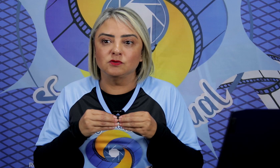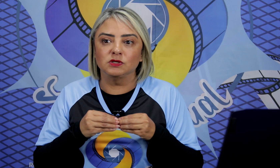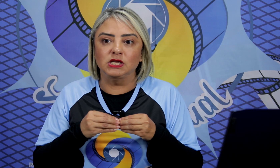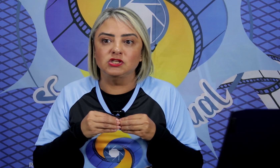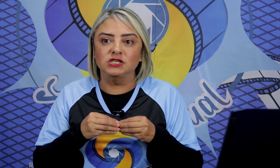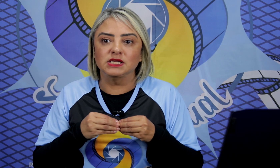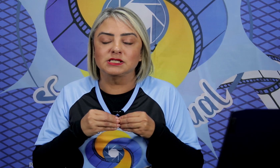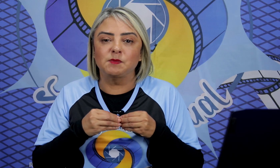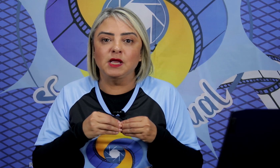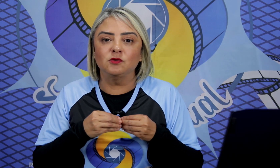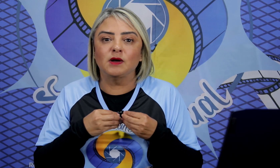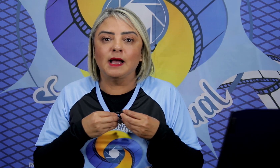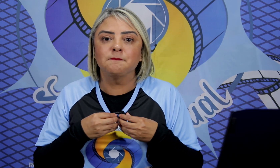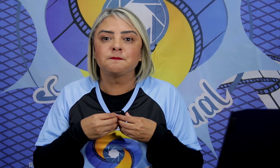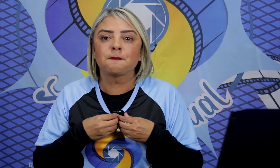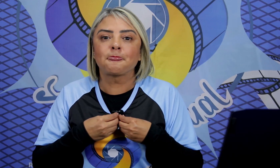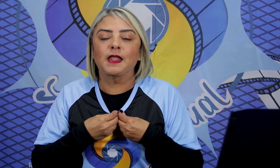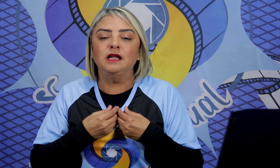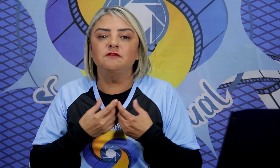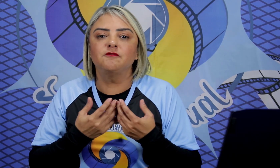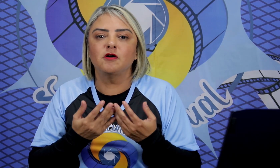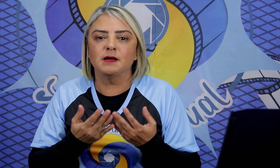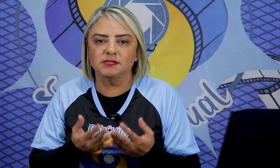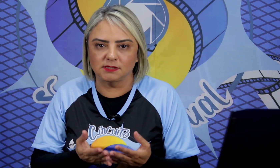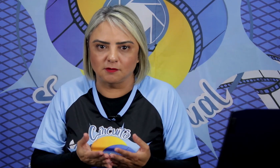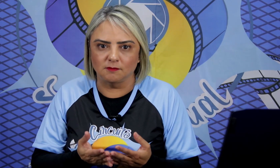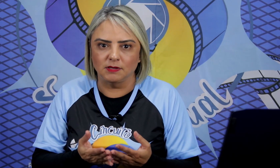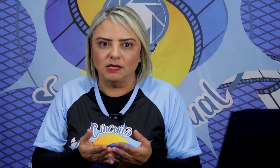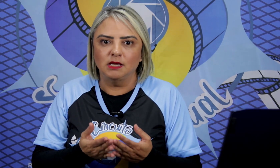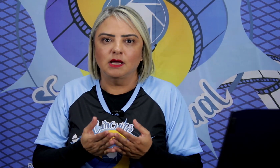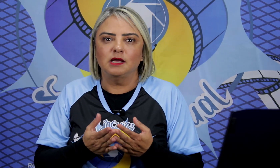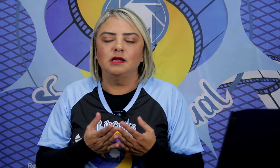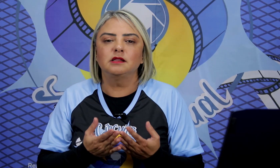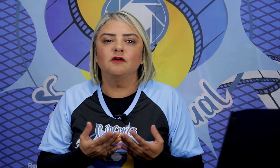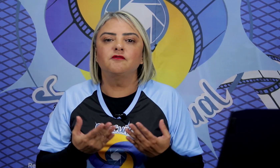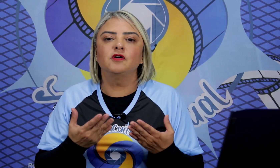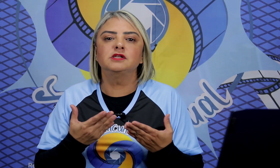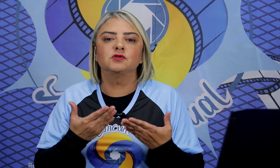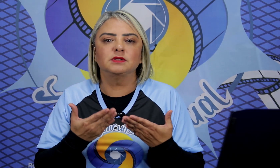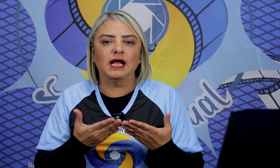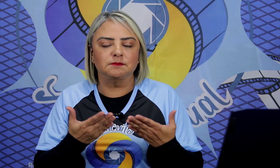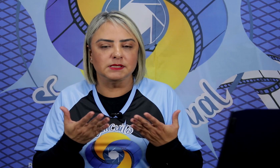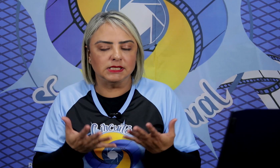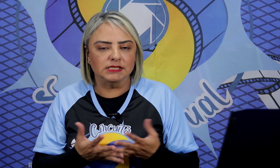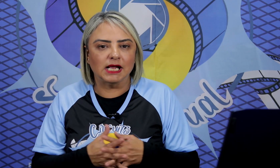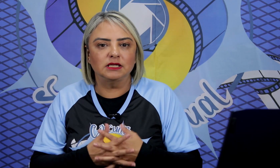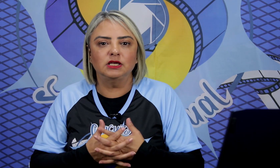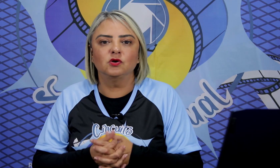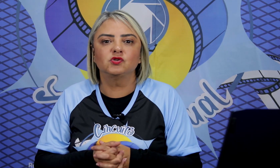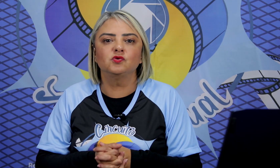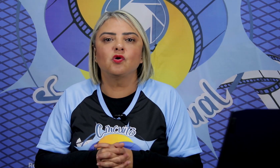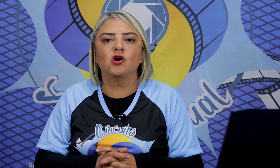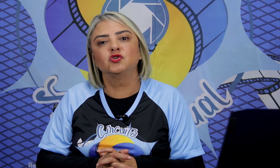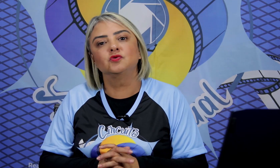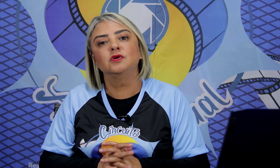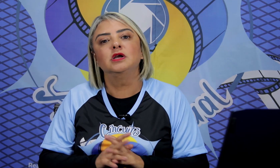que diz respeito à informação. Então foi estudado, pesquisado e criou-se um código